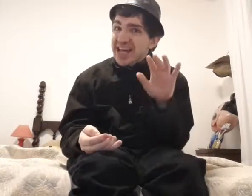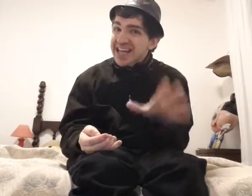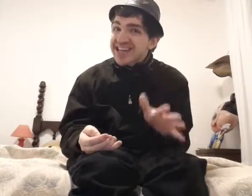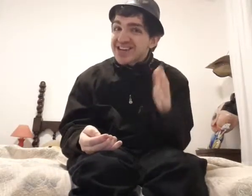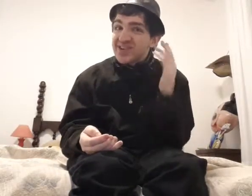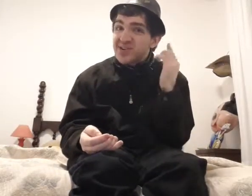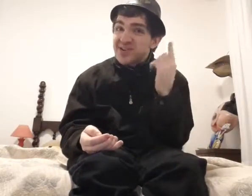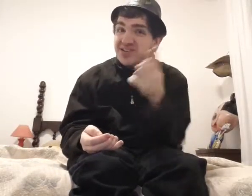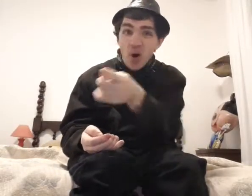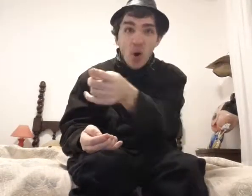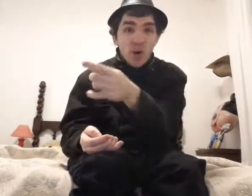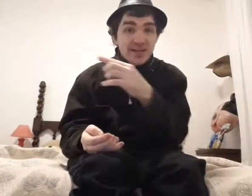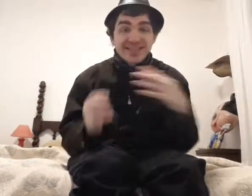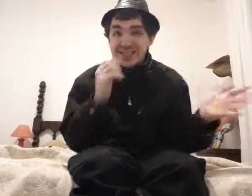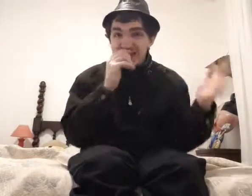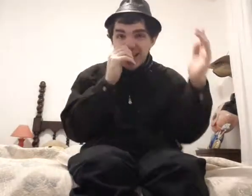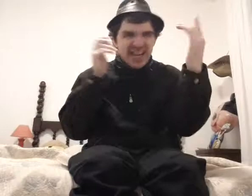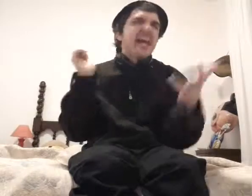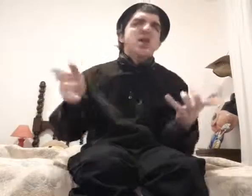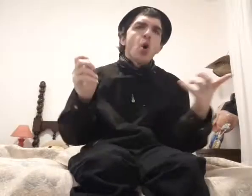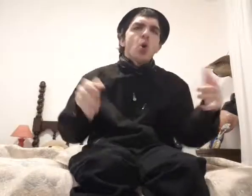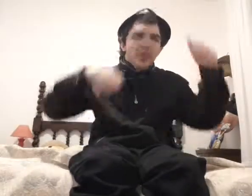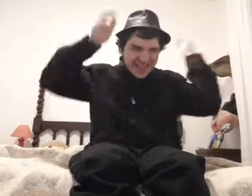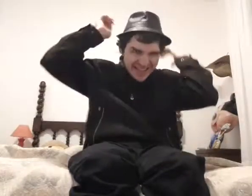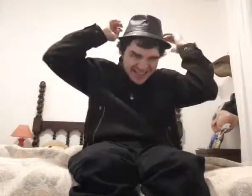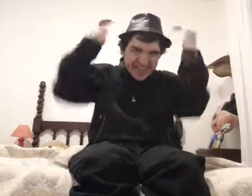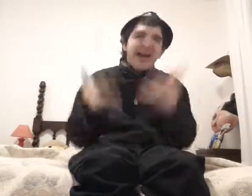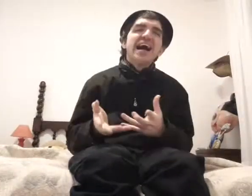rigolo Alléluia